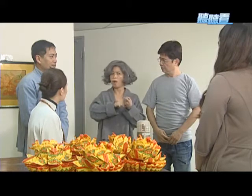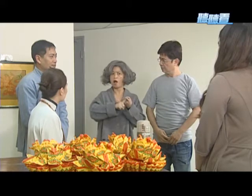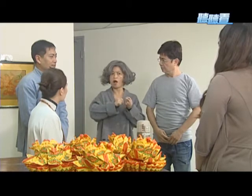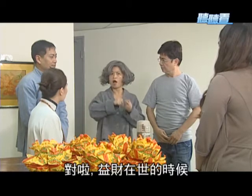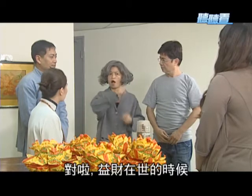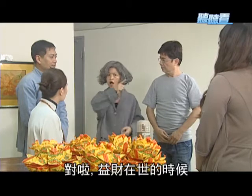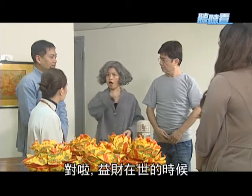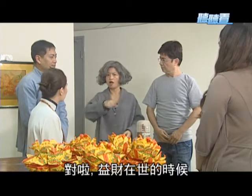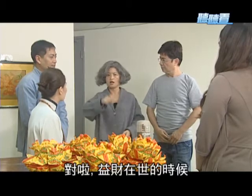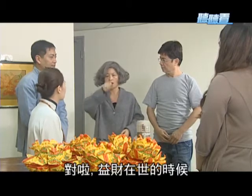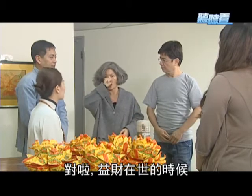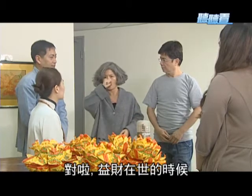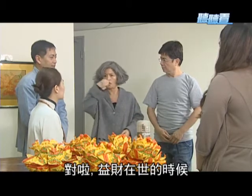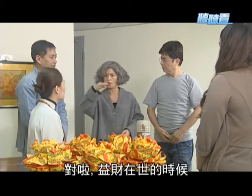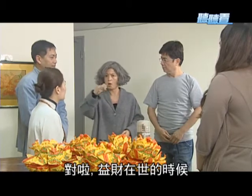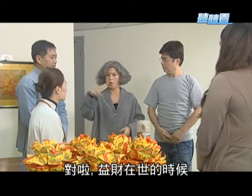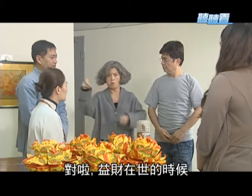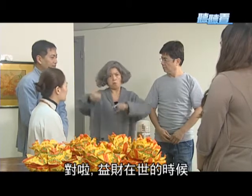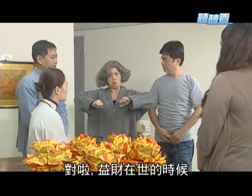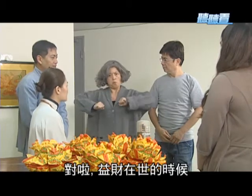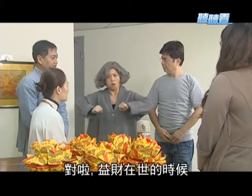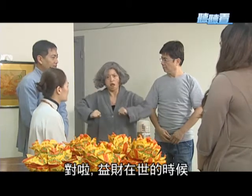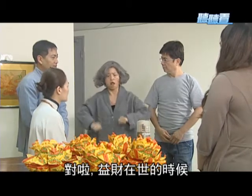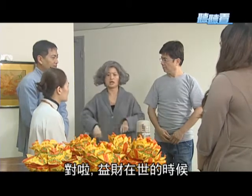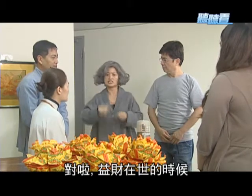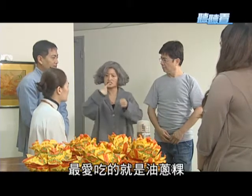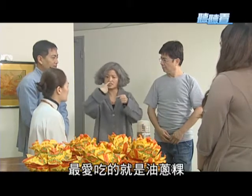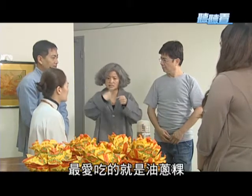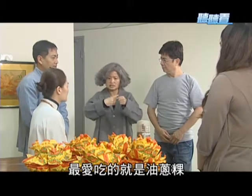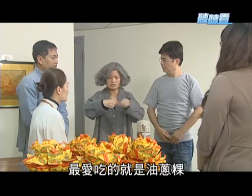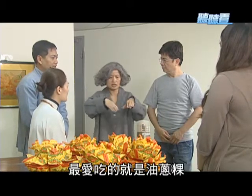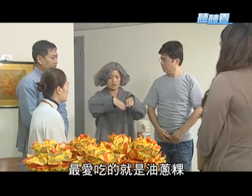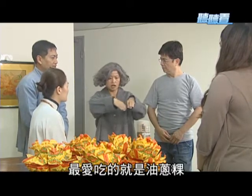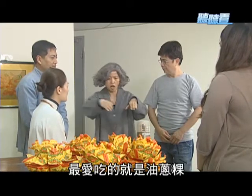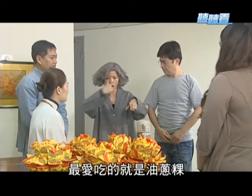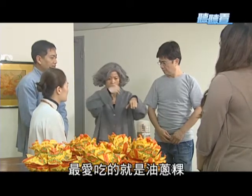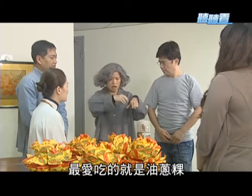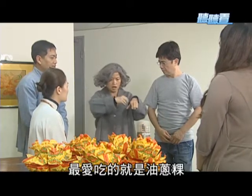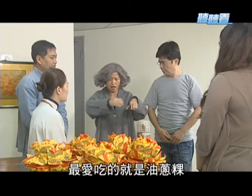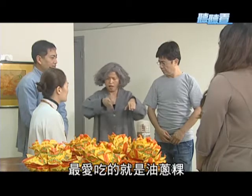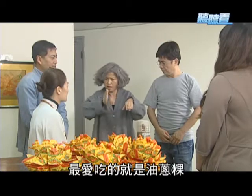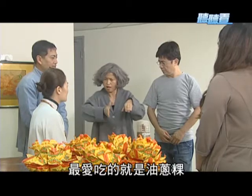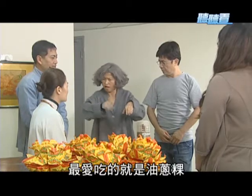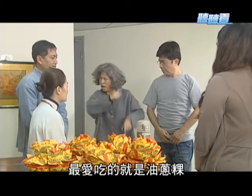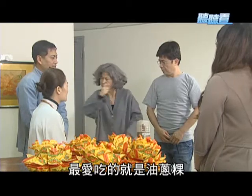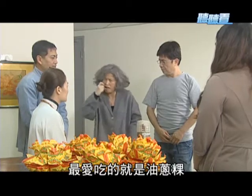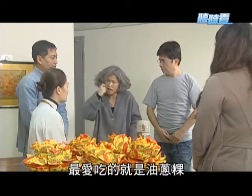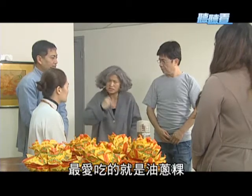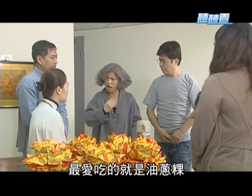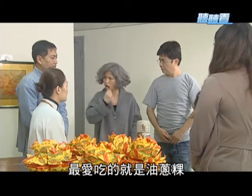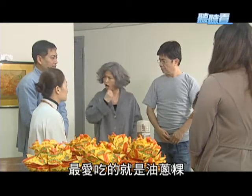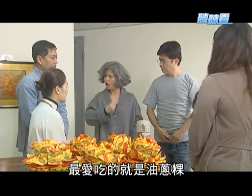对啦，义才在世的时候最爱吃的就是油葱桂。